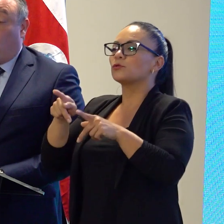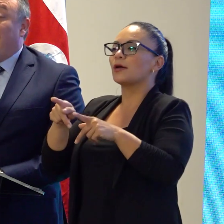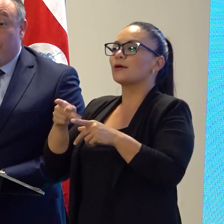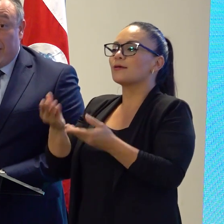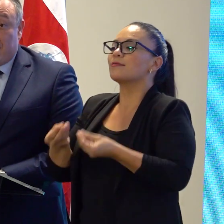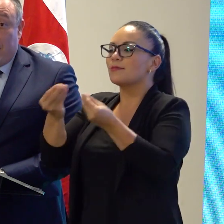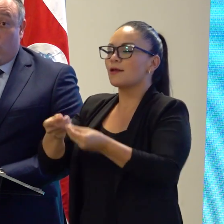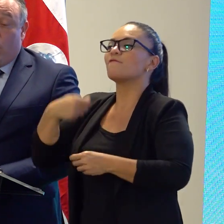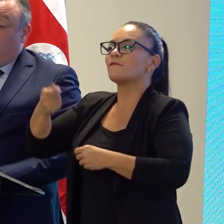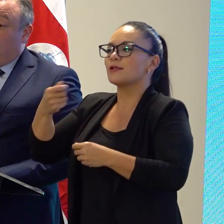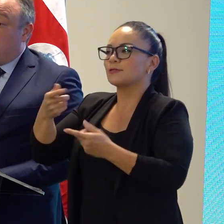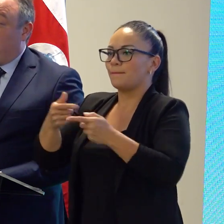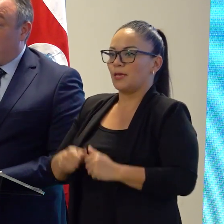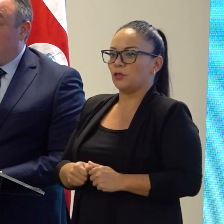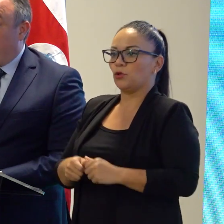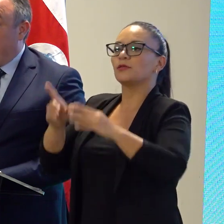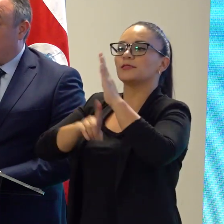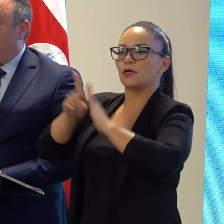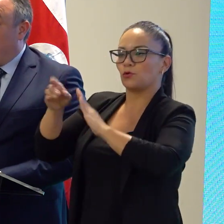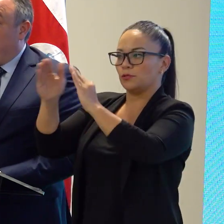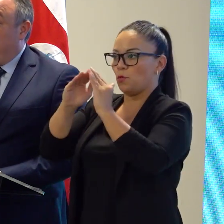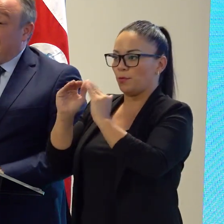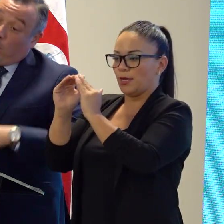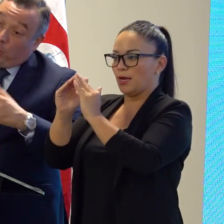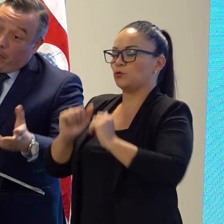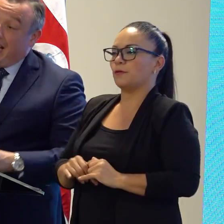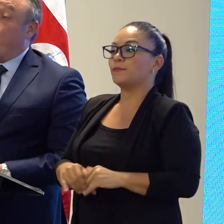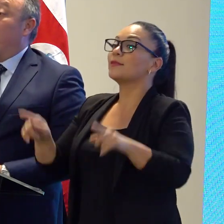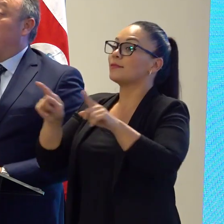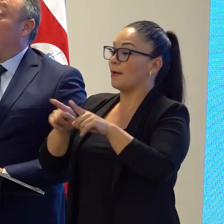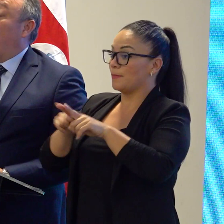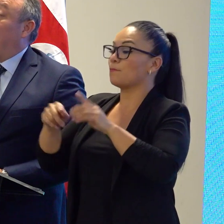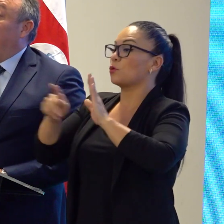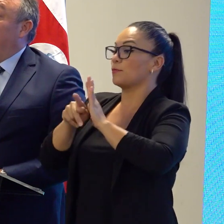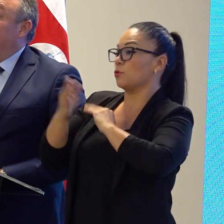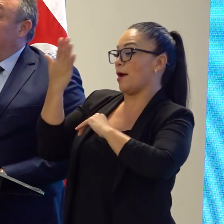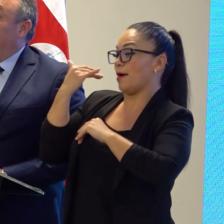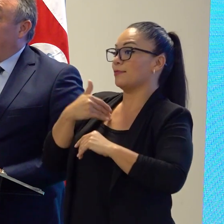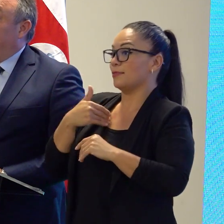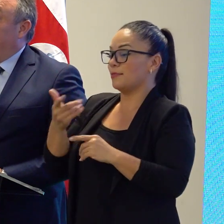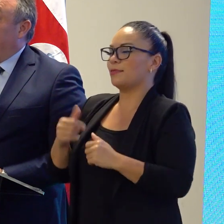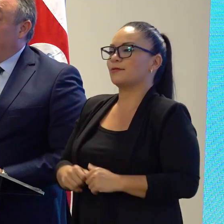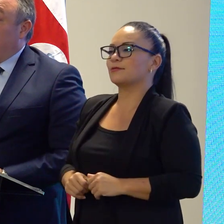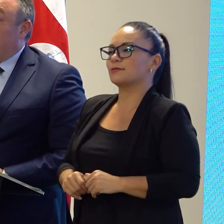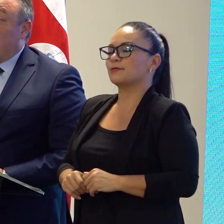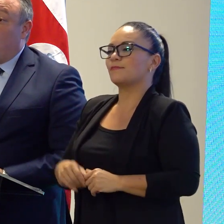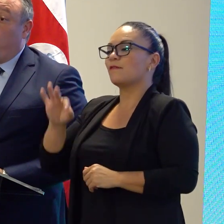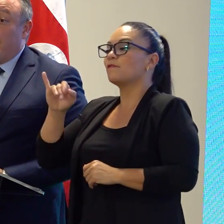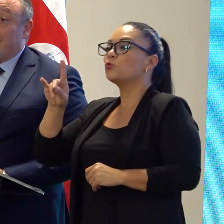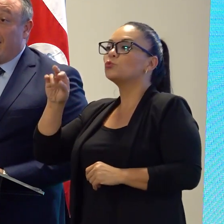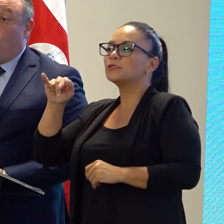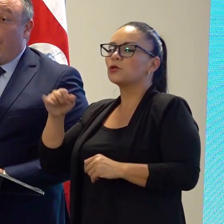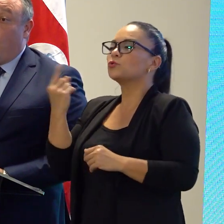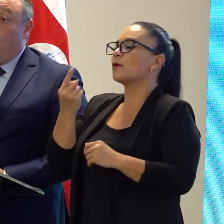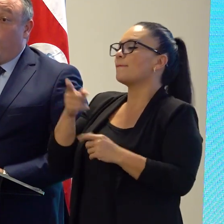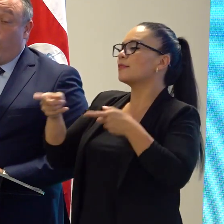el el que otorgara el financiamiento de los desarrollos inmobiliarios así como también la prohibición que contenía de que el fiduciario solo